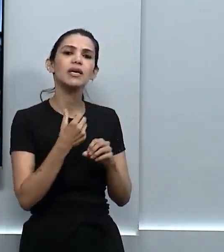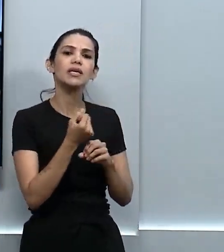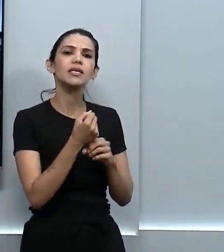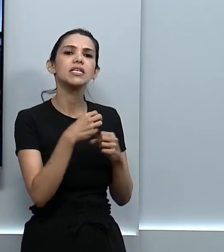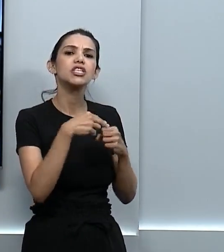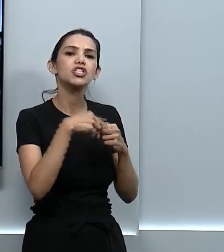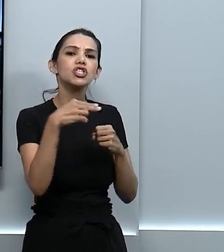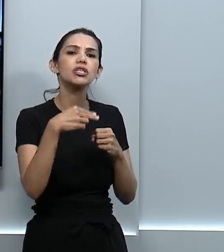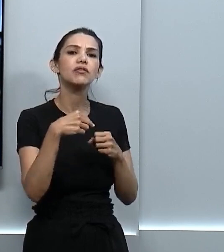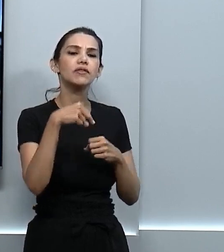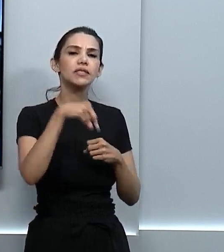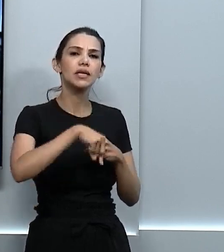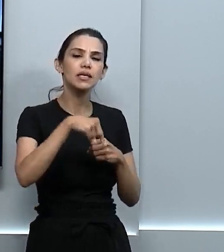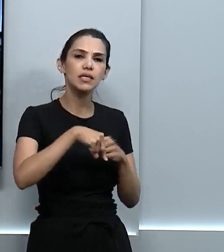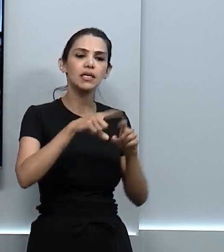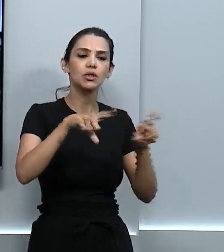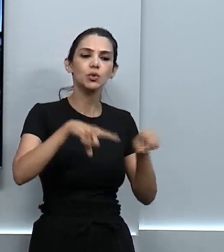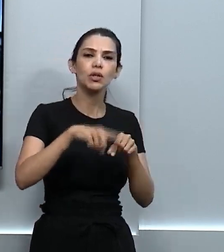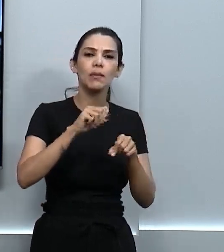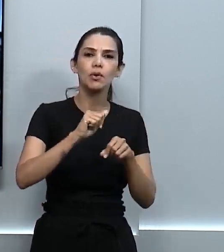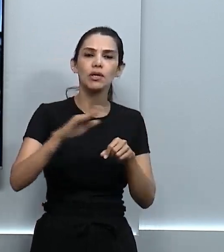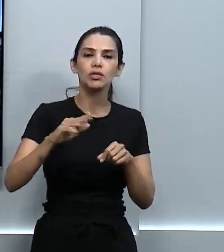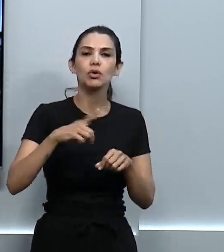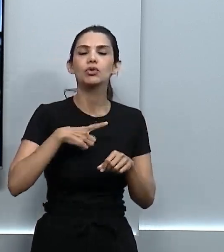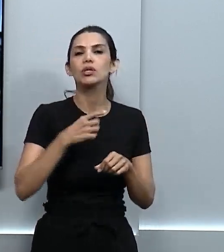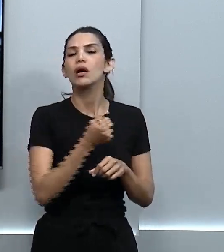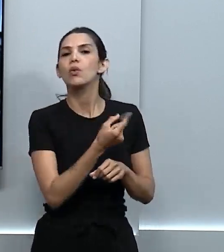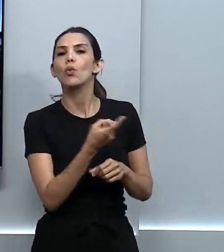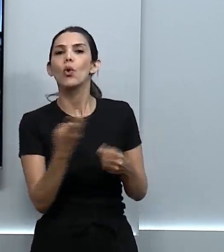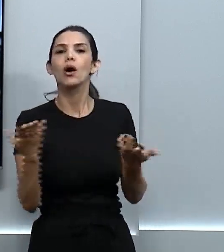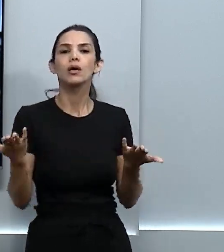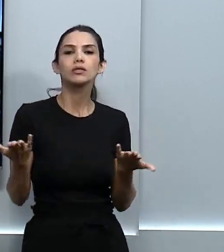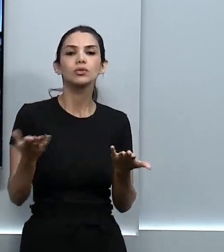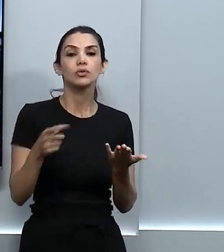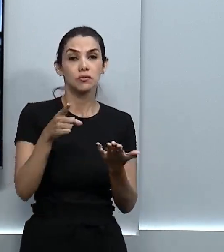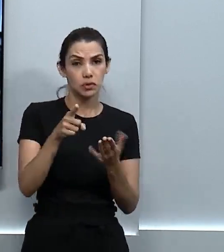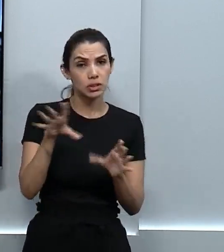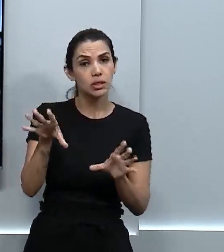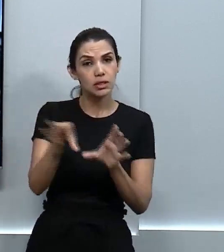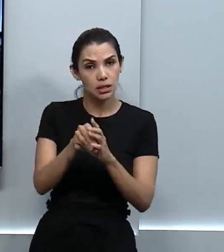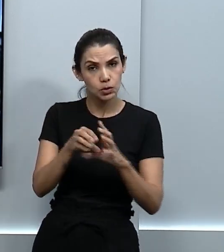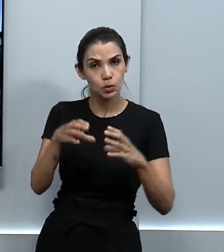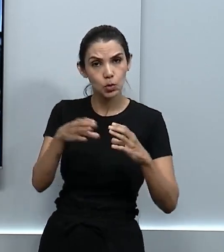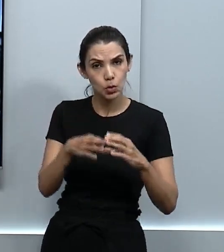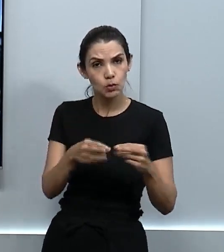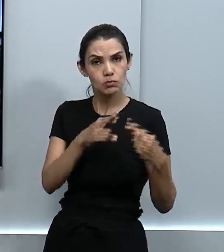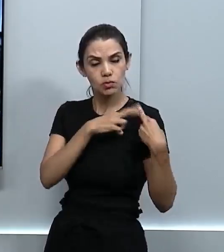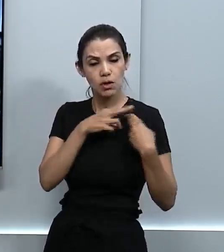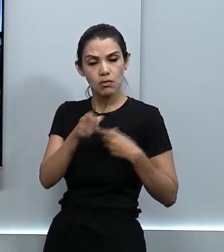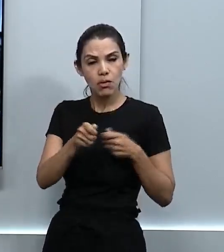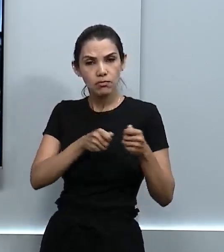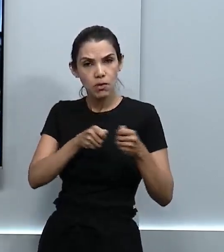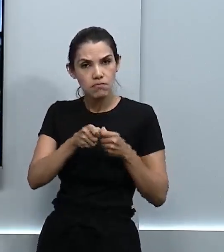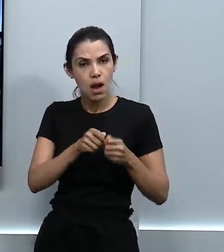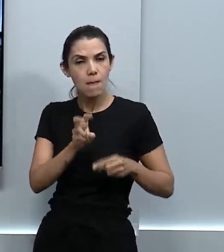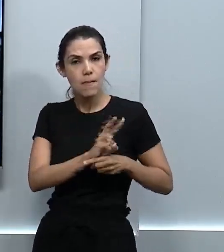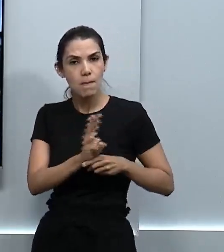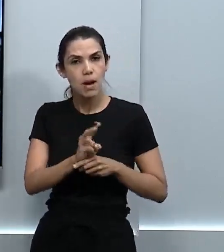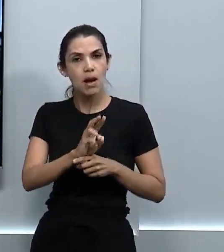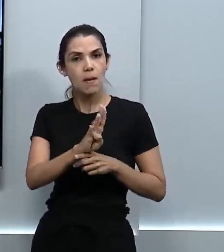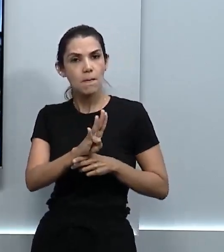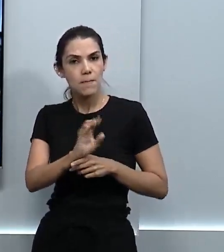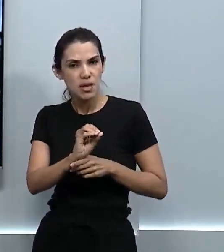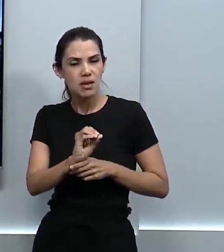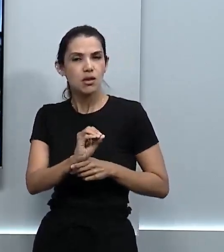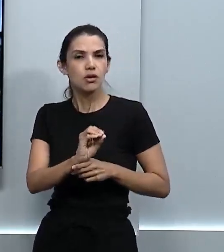nossos laboratórios? E existe também, né, como o senhor mesmo faz parte, né, de um órgão que controla a biossegurança, as pesquisas que